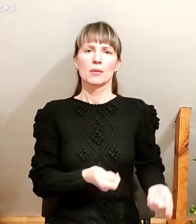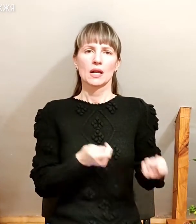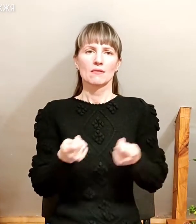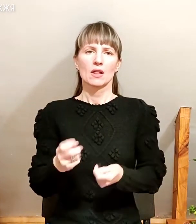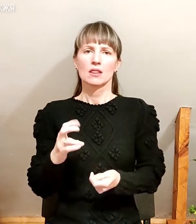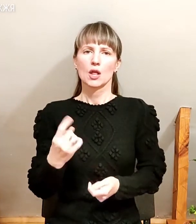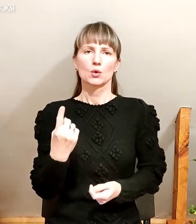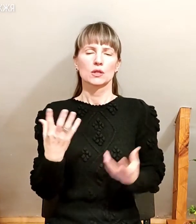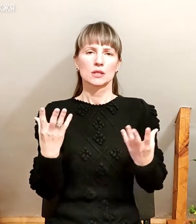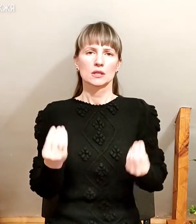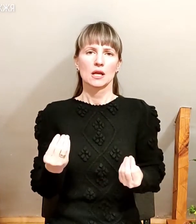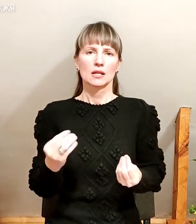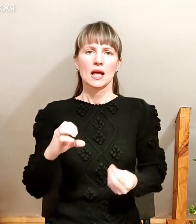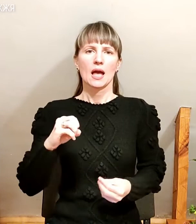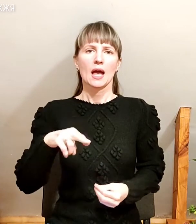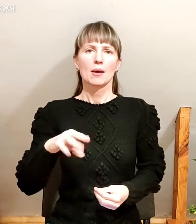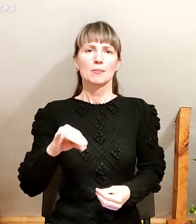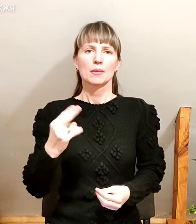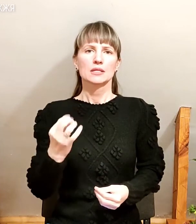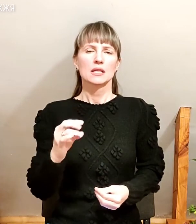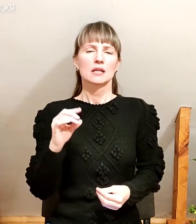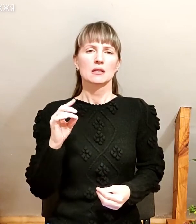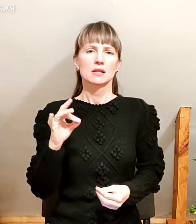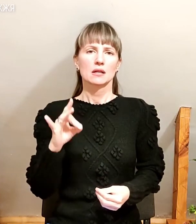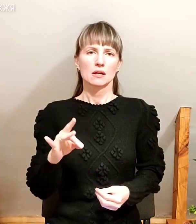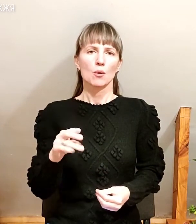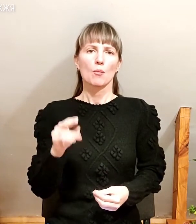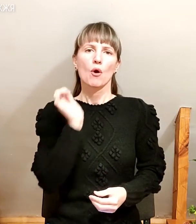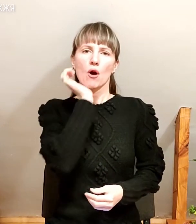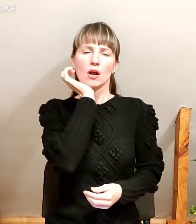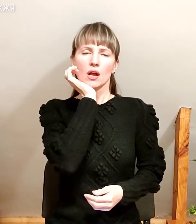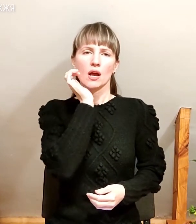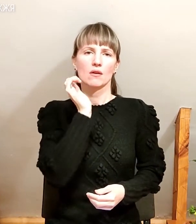день епіцентр по Гореховській трасі,